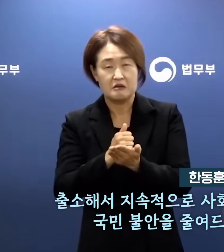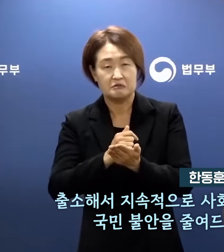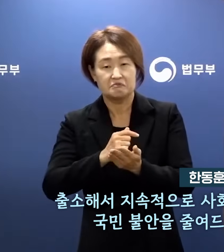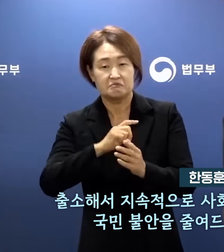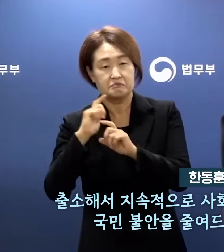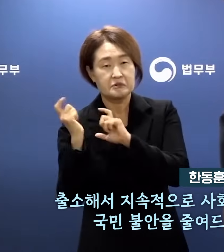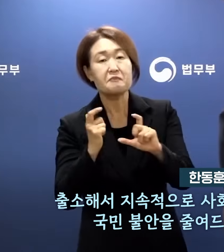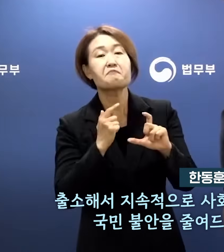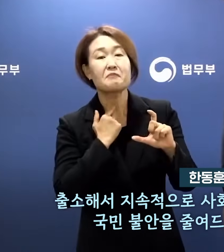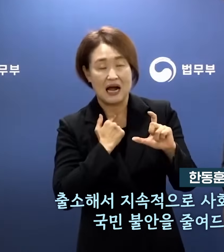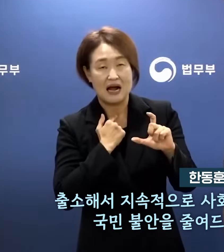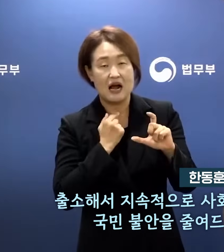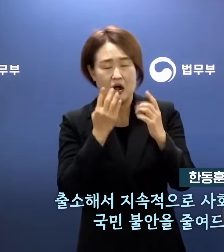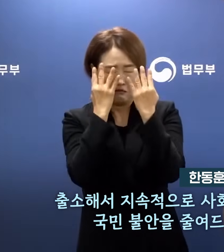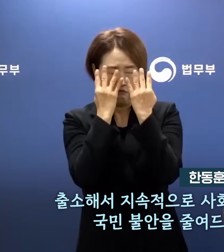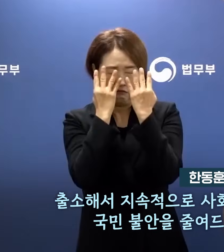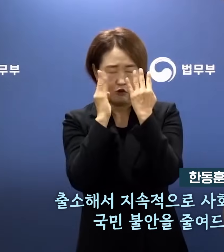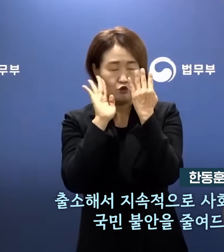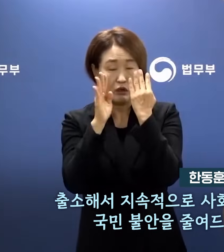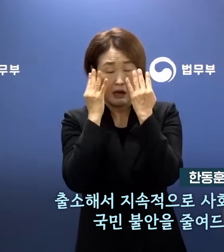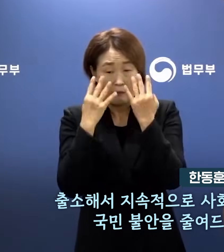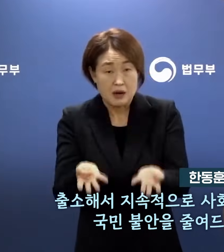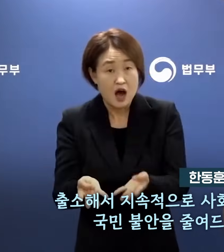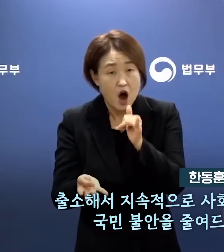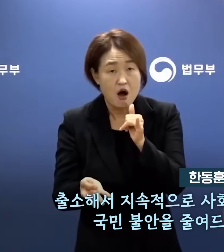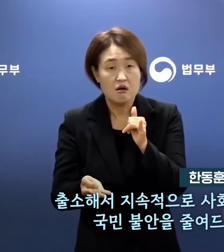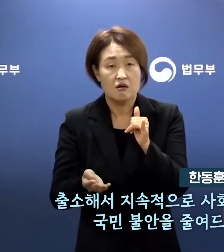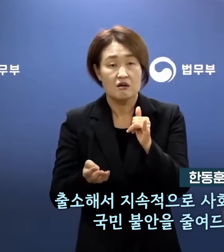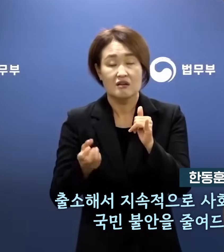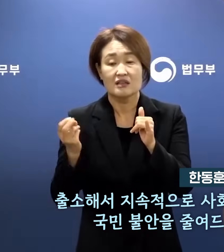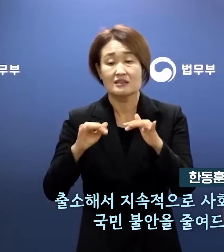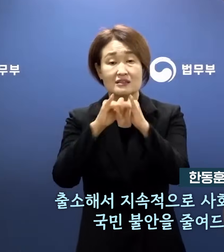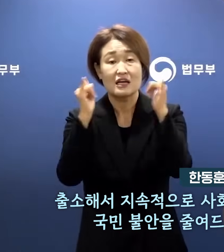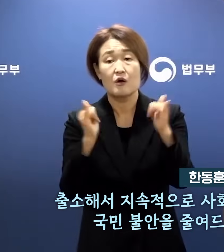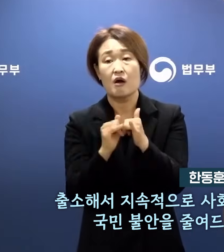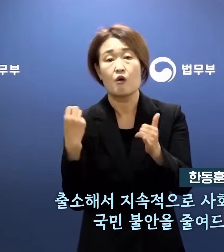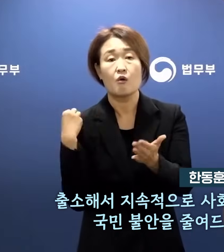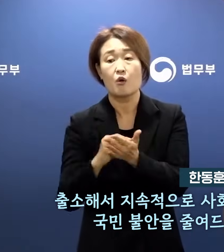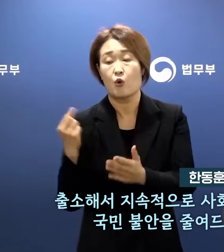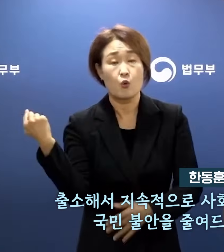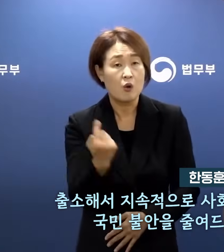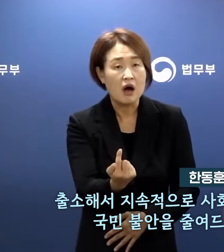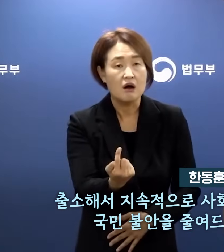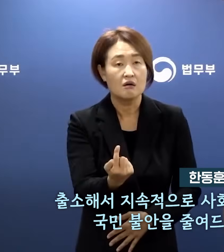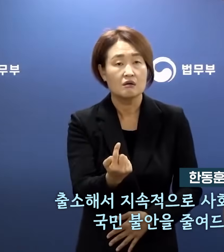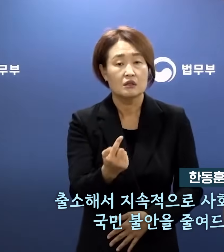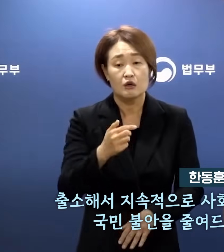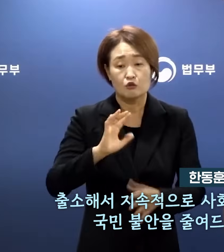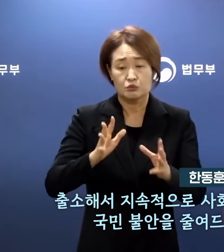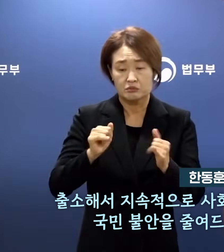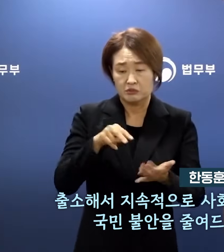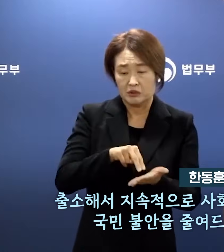성범죄자들이 출소해서 지속적으로 사회로 돌아오고 있는 것에 대한 국민 불안을